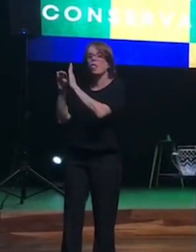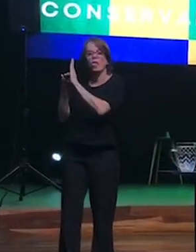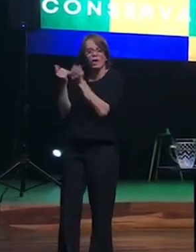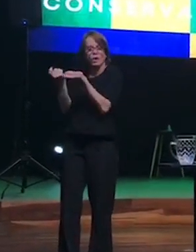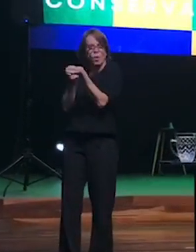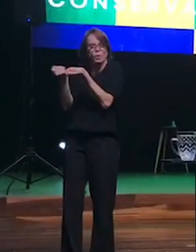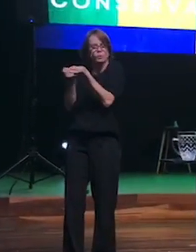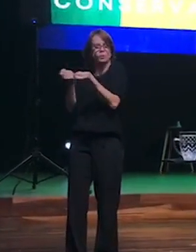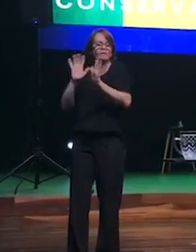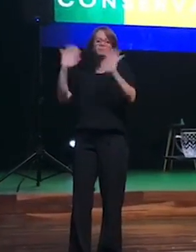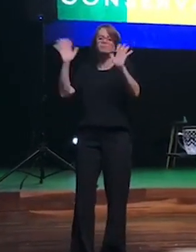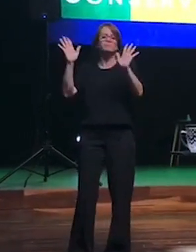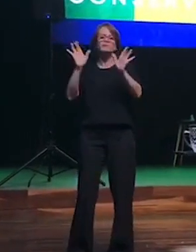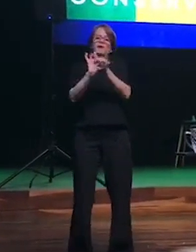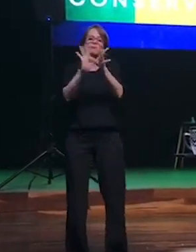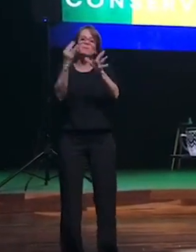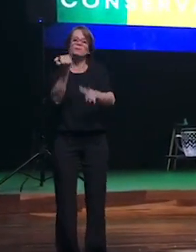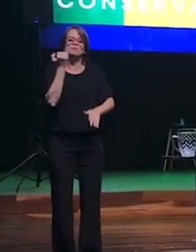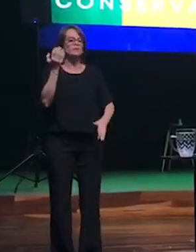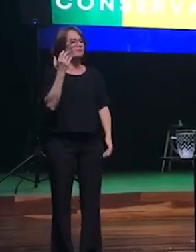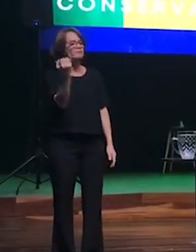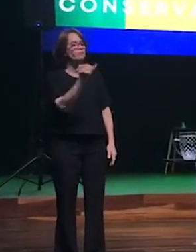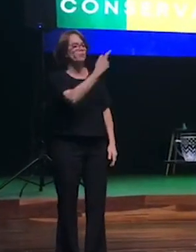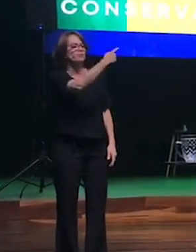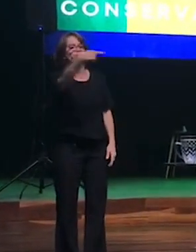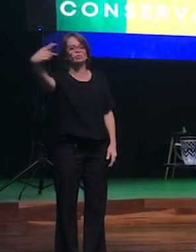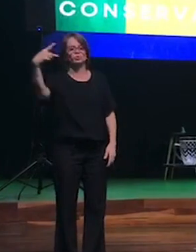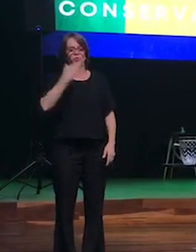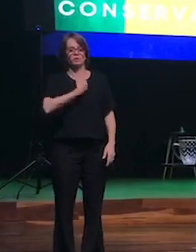muito importante, não importa a sua religião.